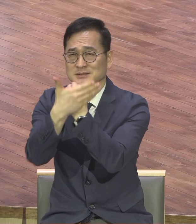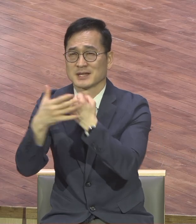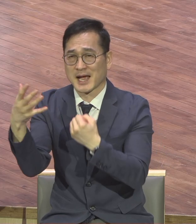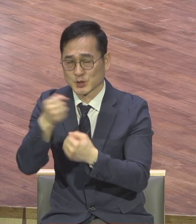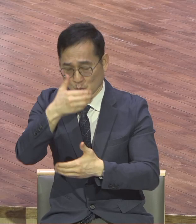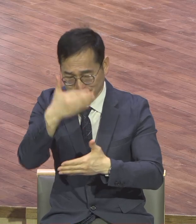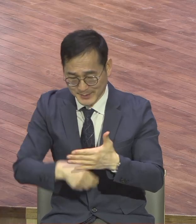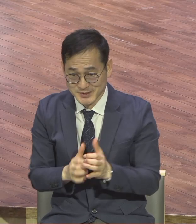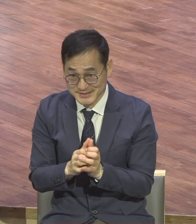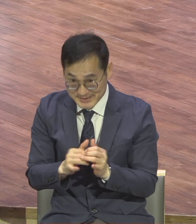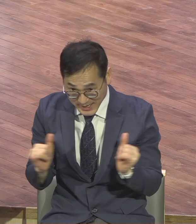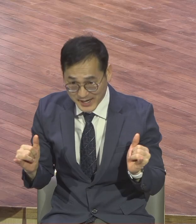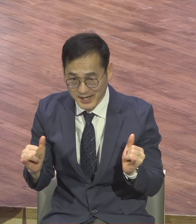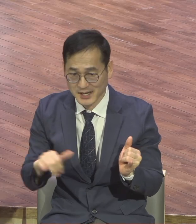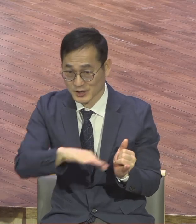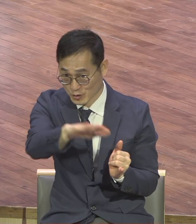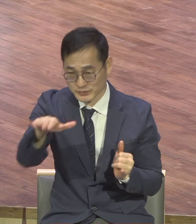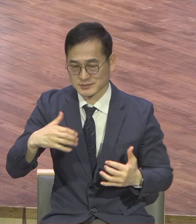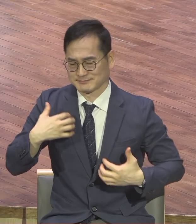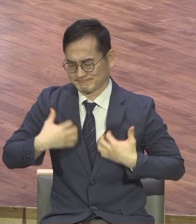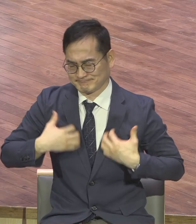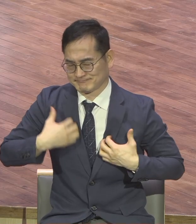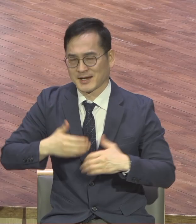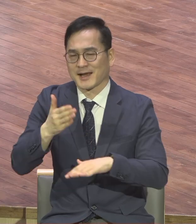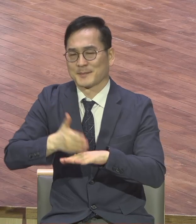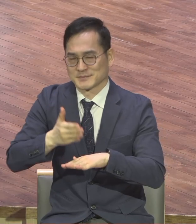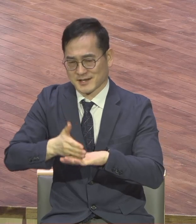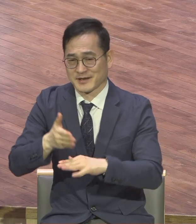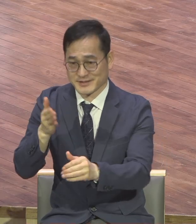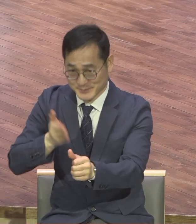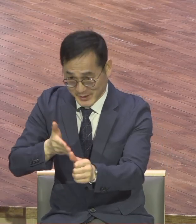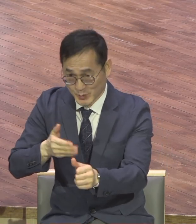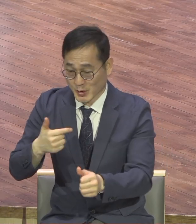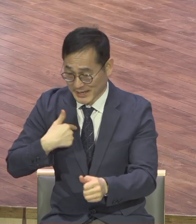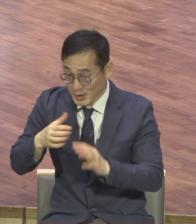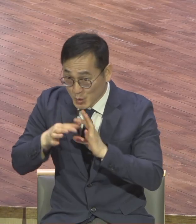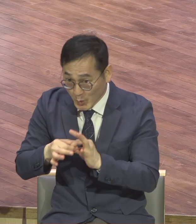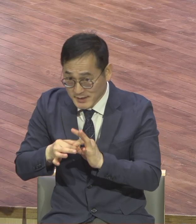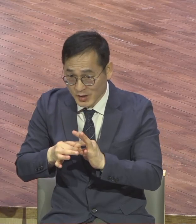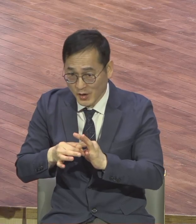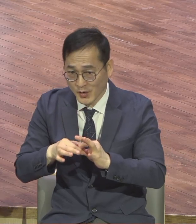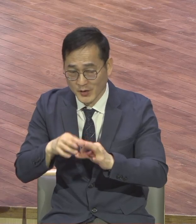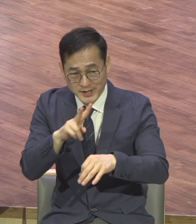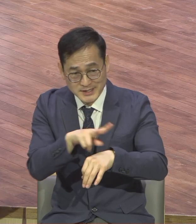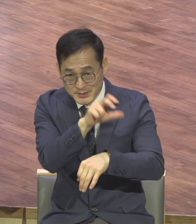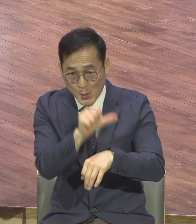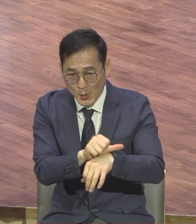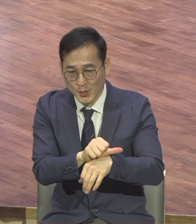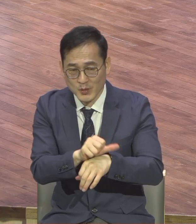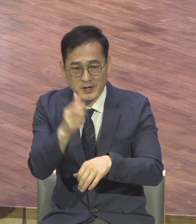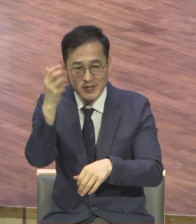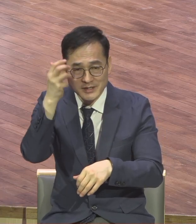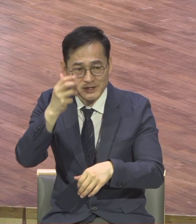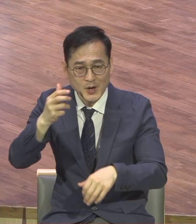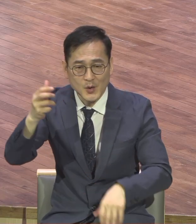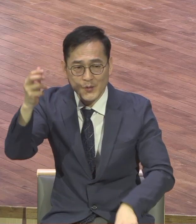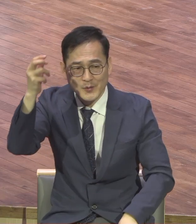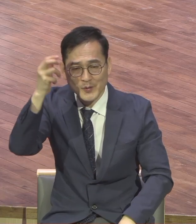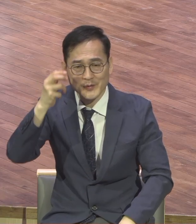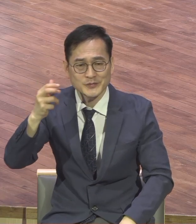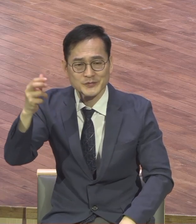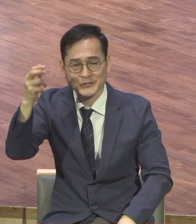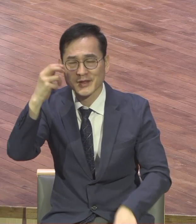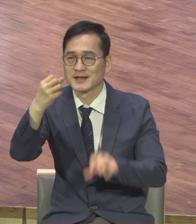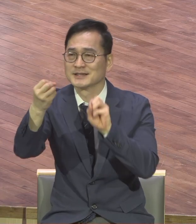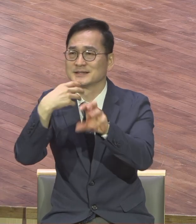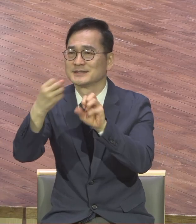된 것 이수하시 감사하고 나를 초월해서 25의 영혼의 응답 속에 들어가면 생명 살리는 70인